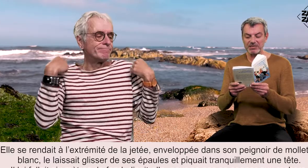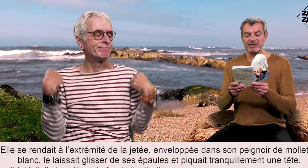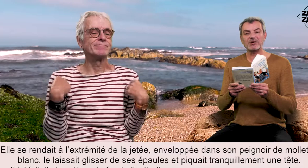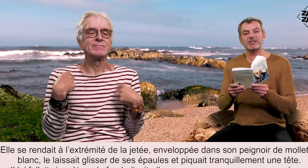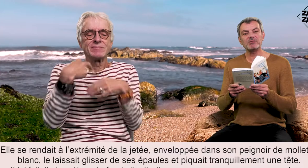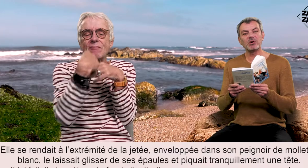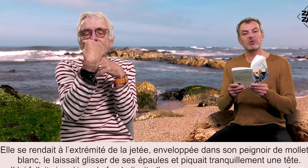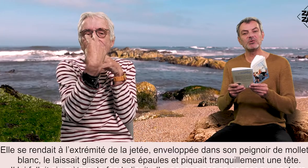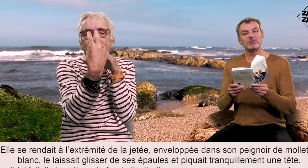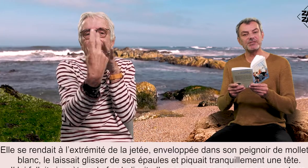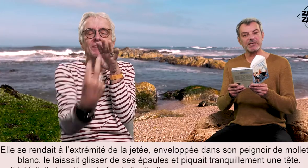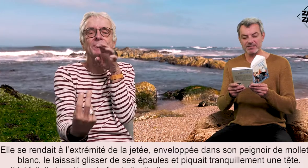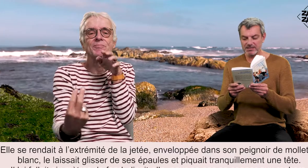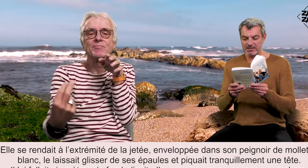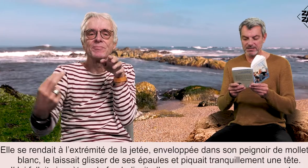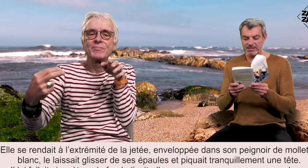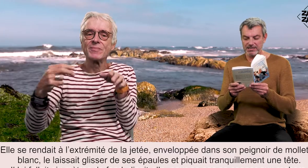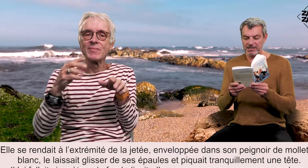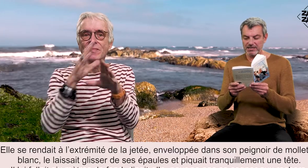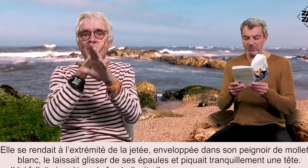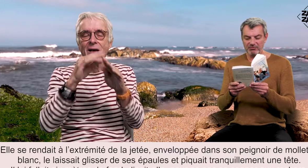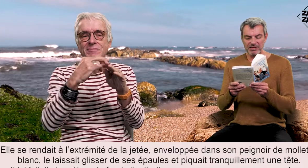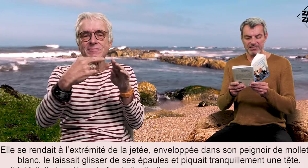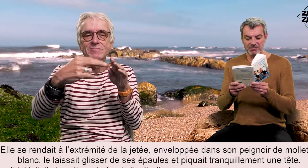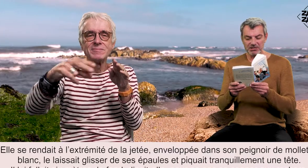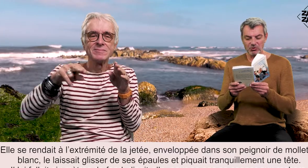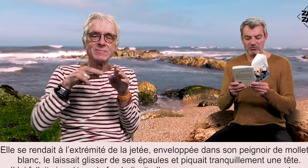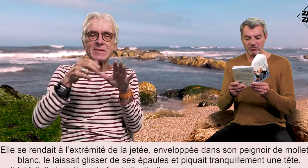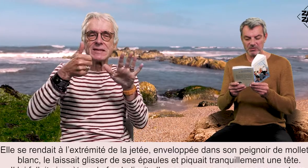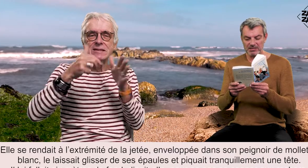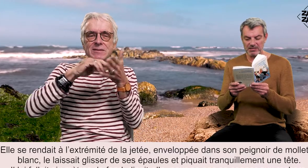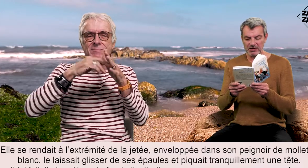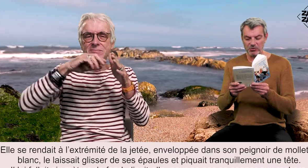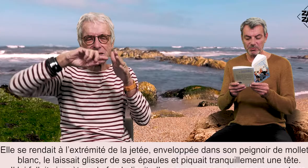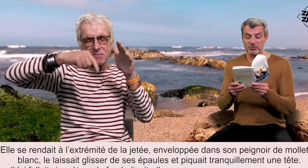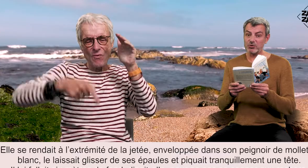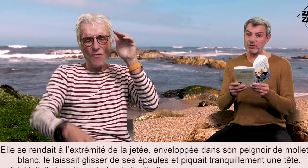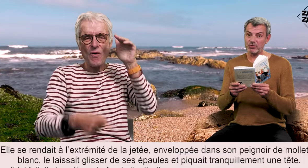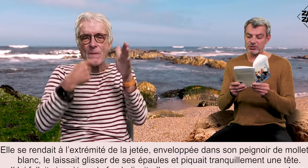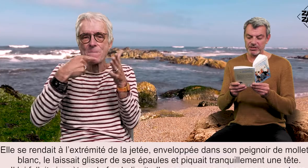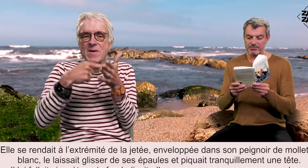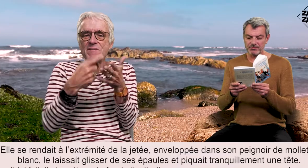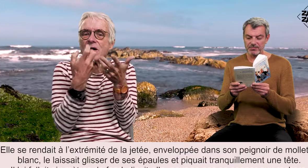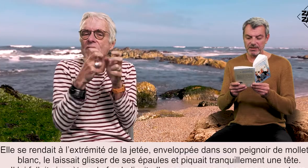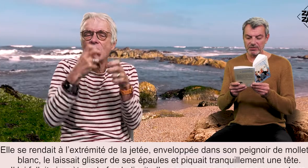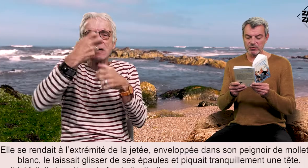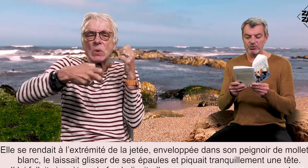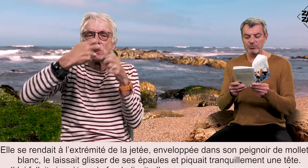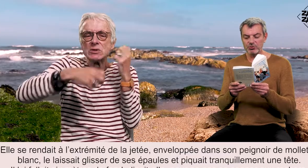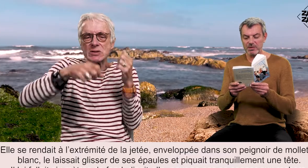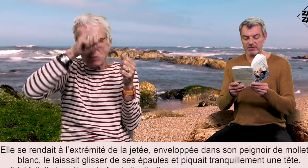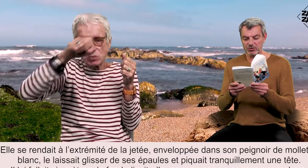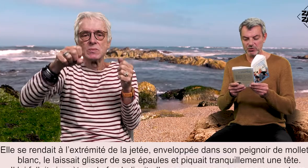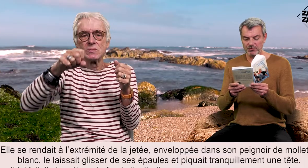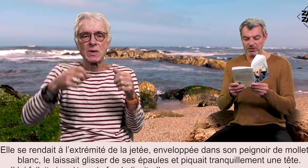et piquait tranquillement une tête. « Il lui fallait six mètres de fond, disait-elle, pour ne pas se cogner au rocher. Son